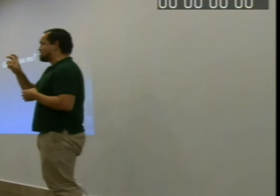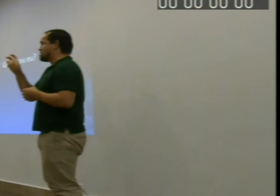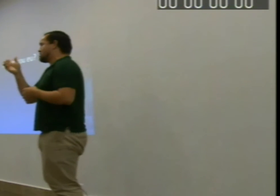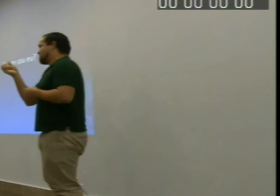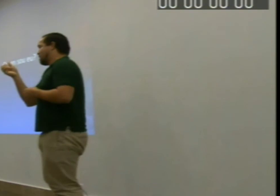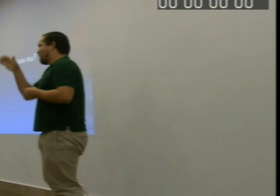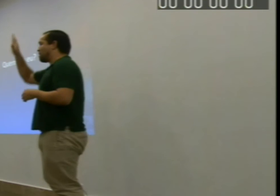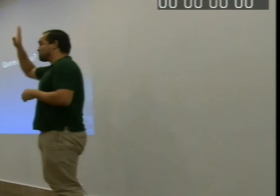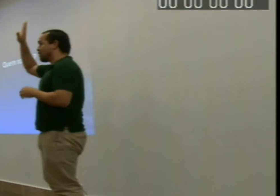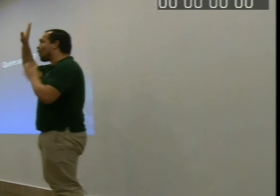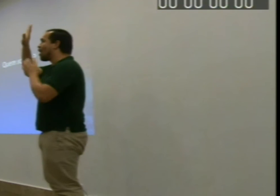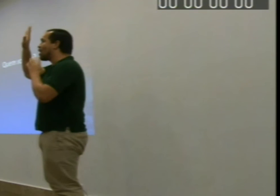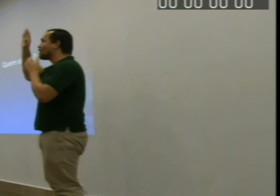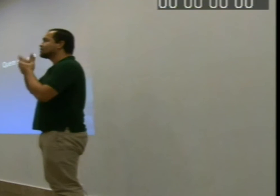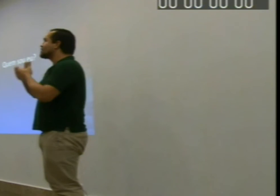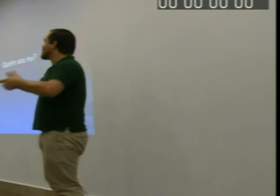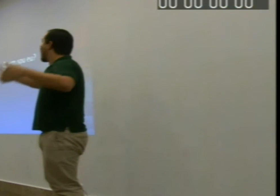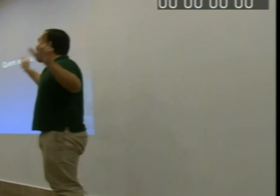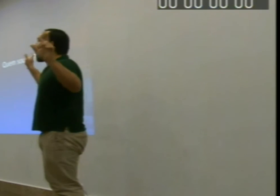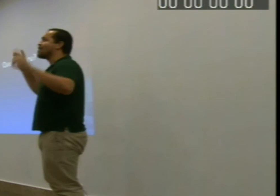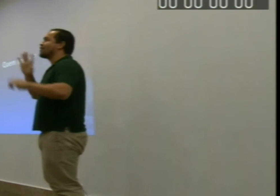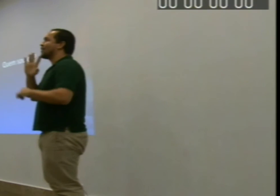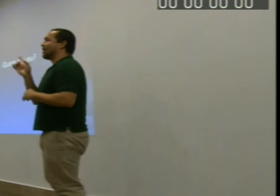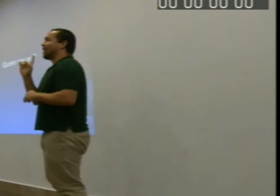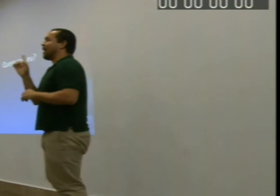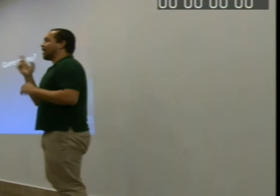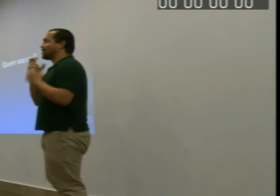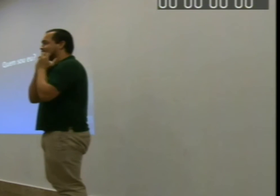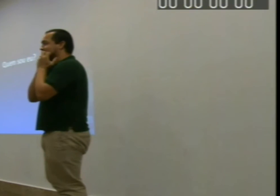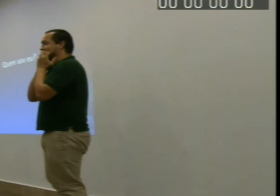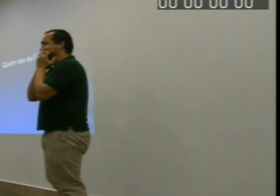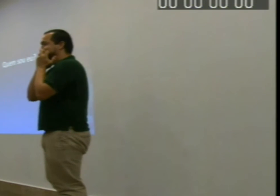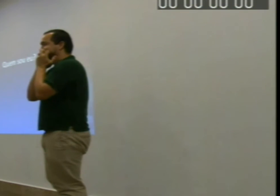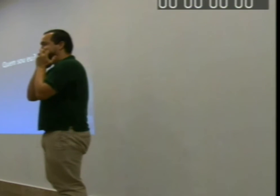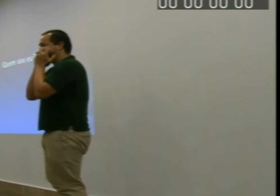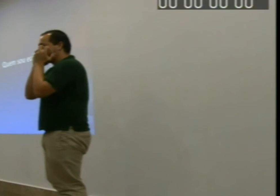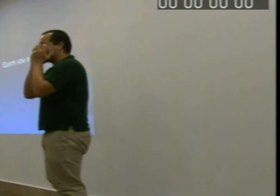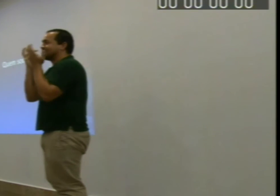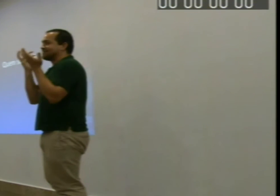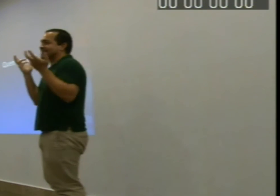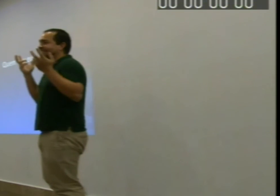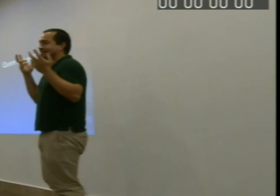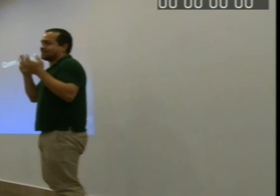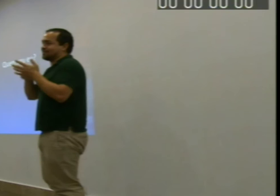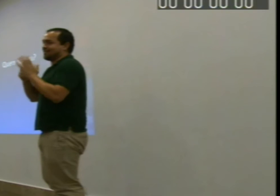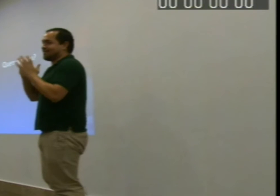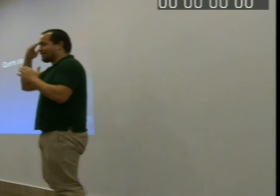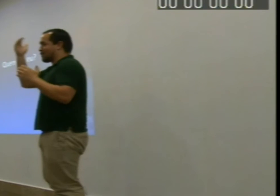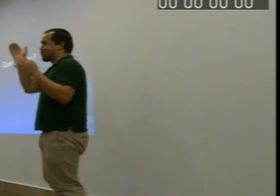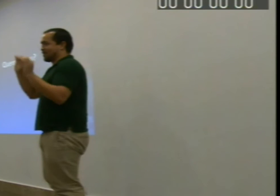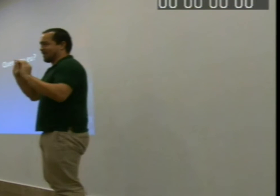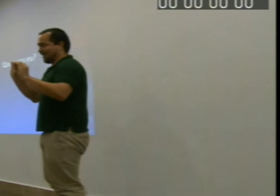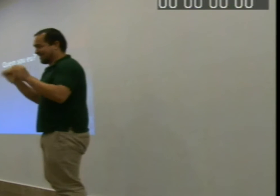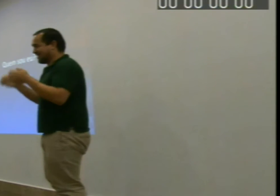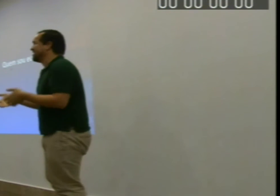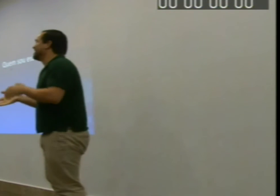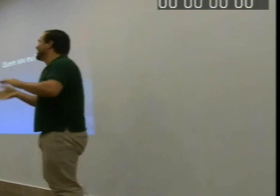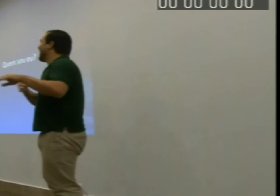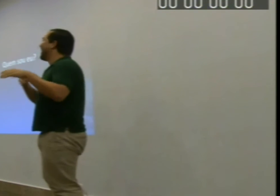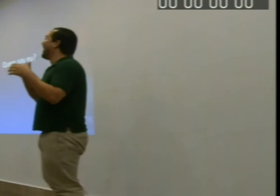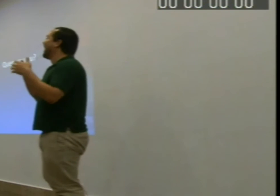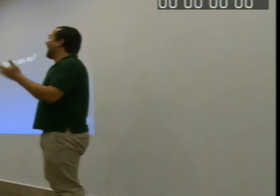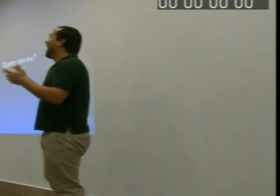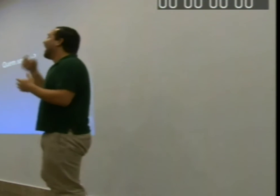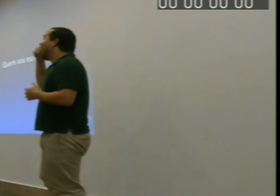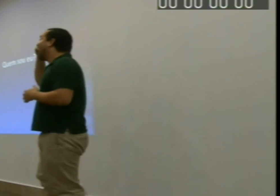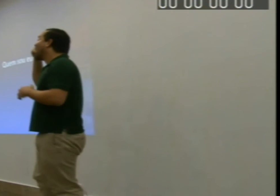pensei cinco ou seis só cinco ou seis pessoas a maioria não eu fiquei envergonhada porque eu achei que me conhecessem eu pensei que eu era